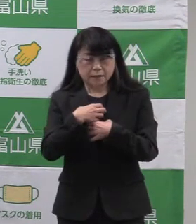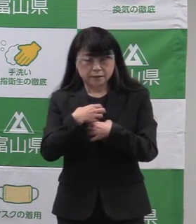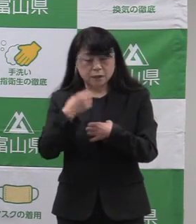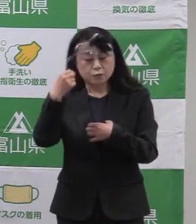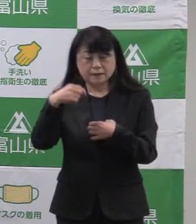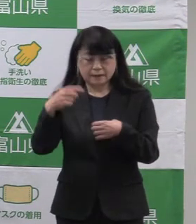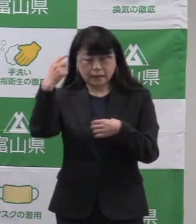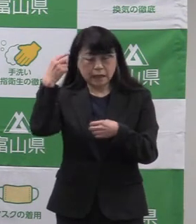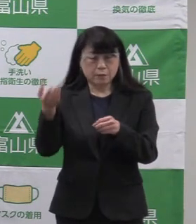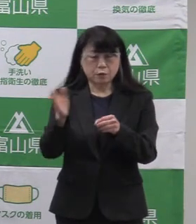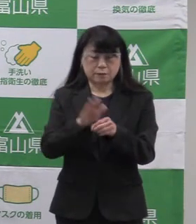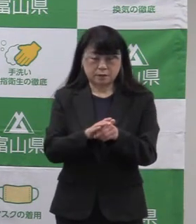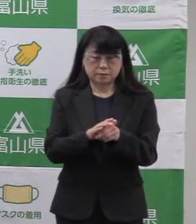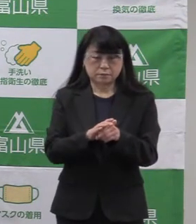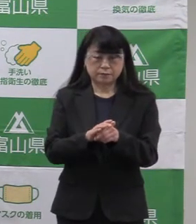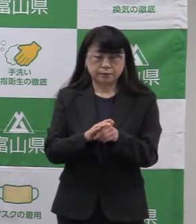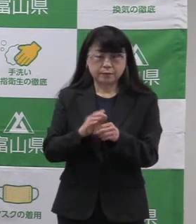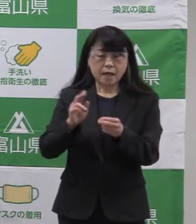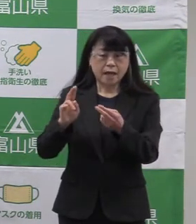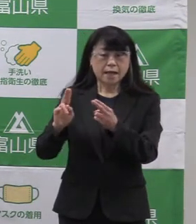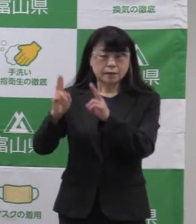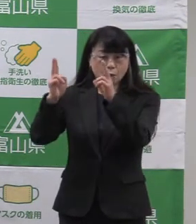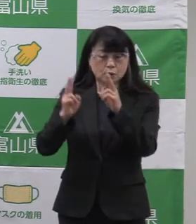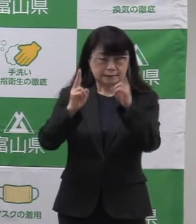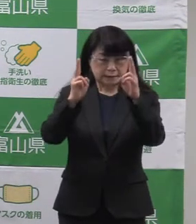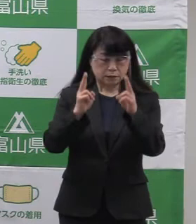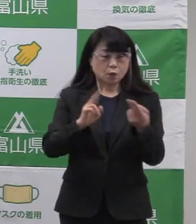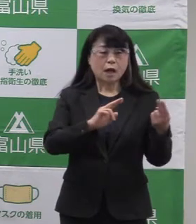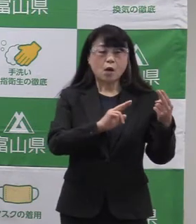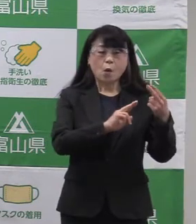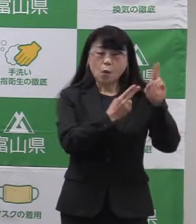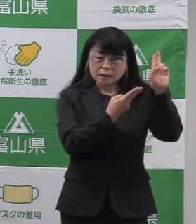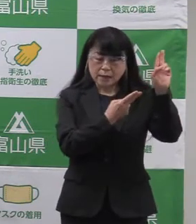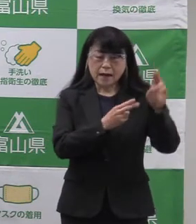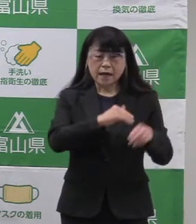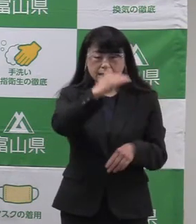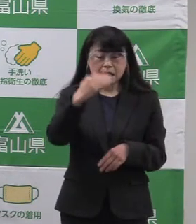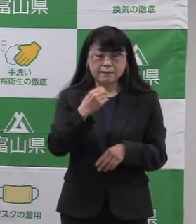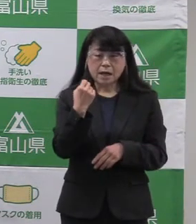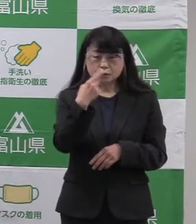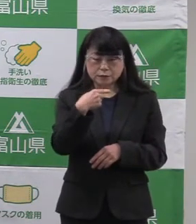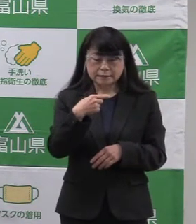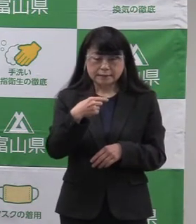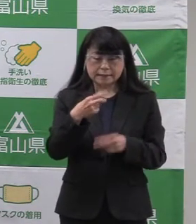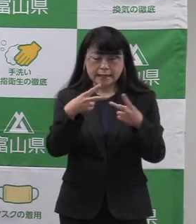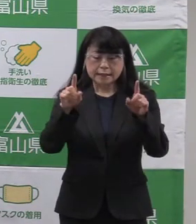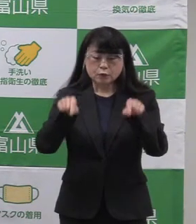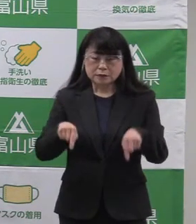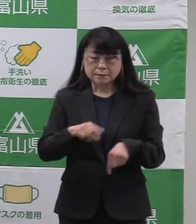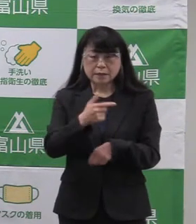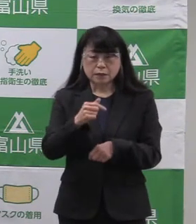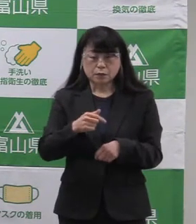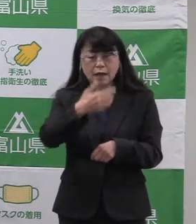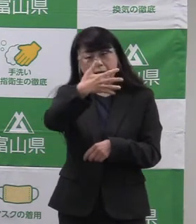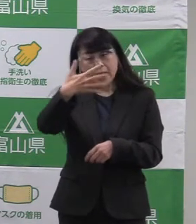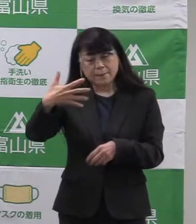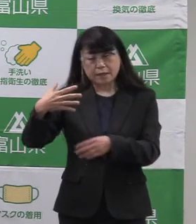市圏あるいは先ほどもお話が出ました沖縄には山口県、広島県、米軍の基地という、